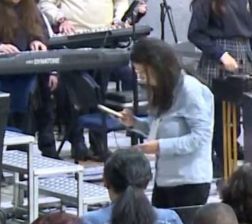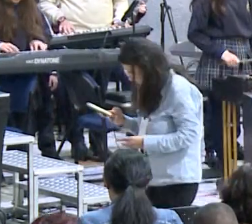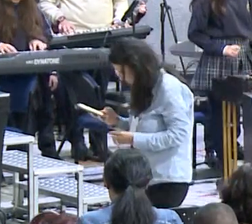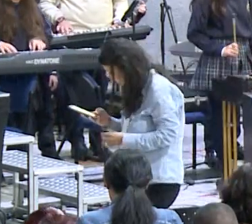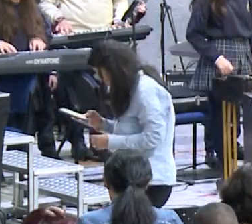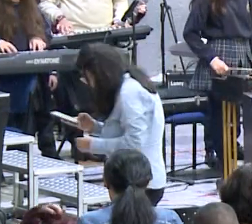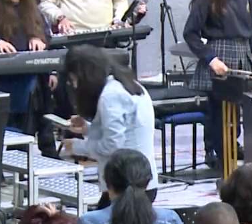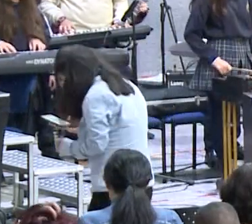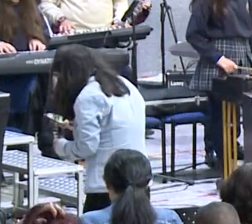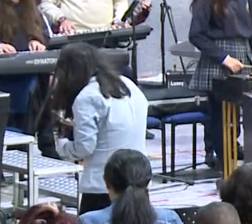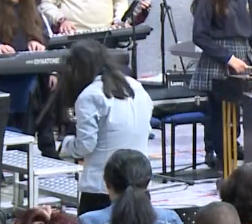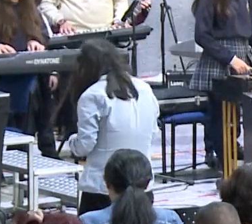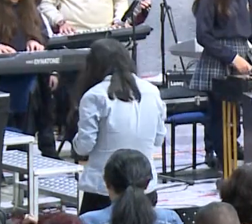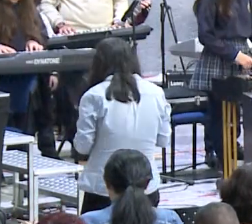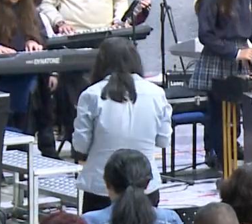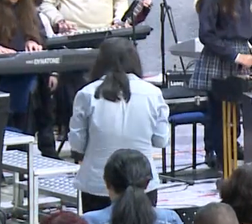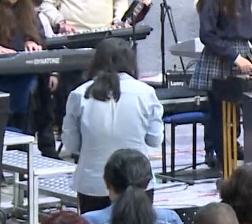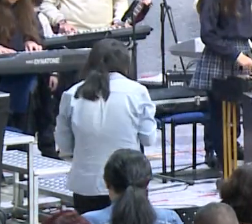bueno